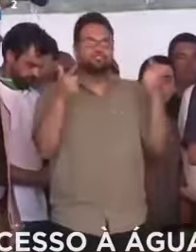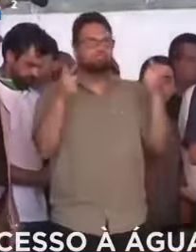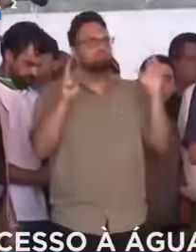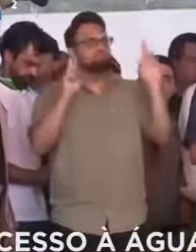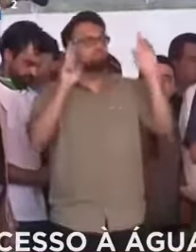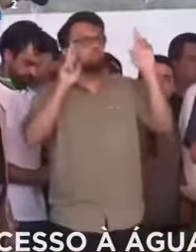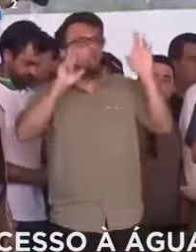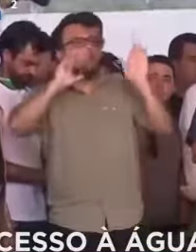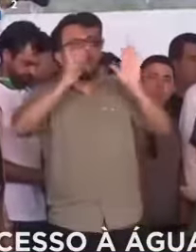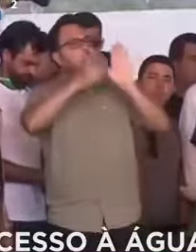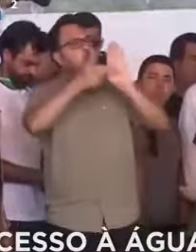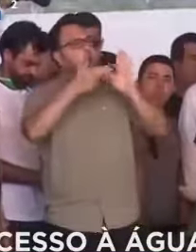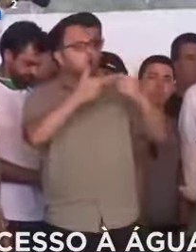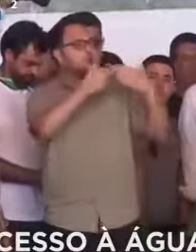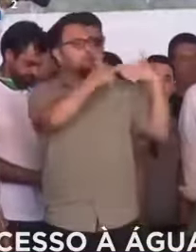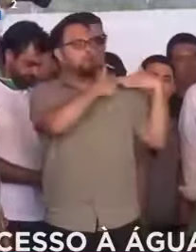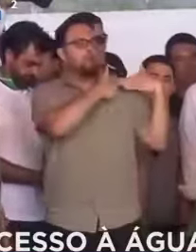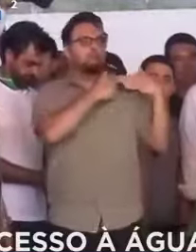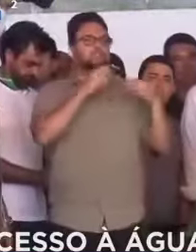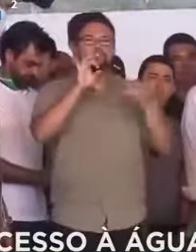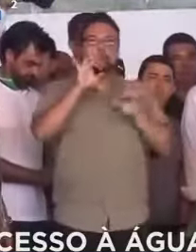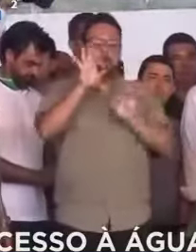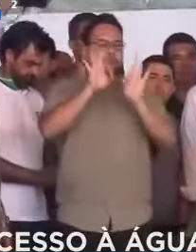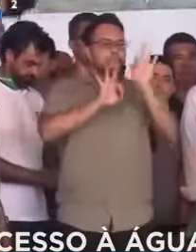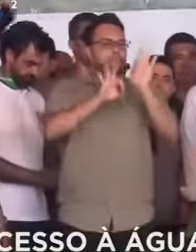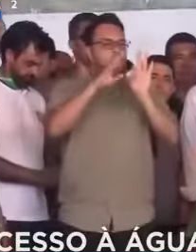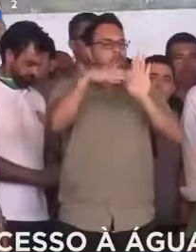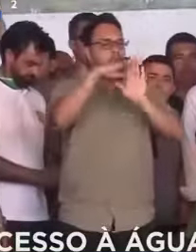a não ser um projeto de poder.